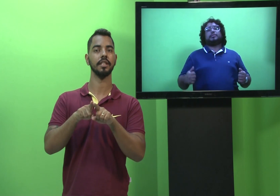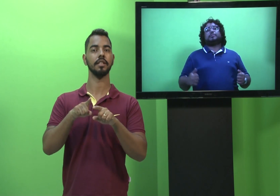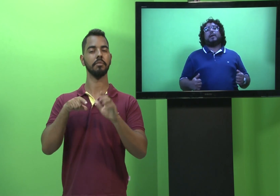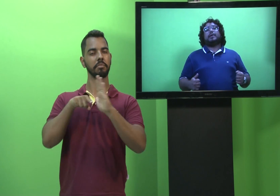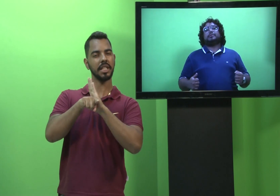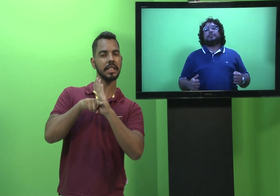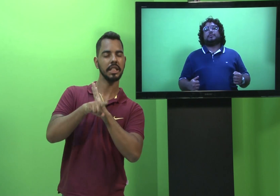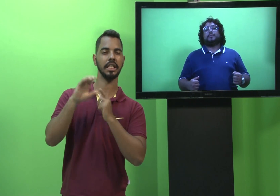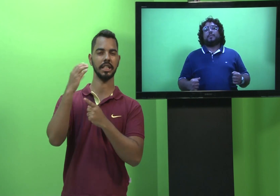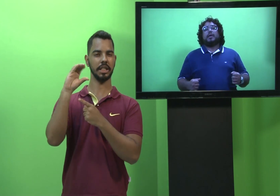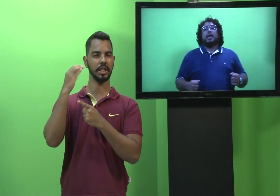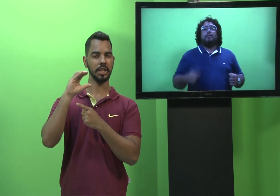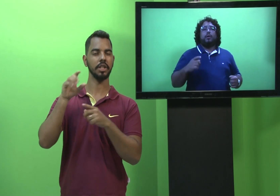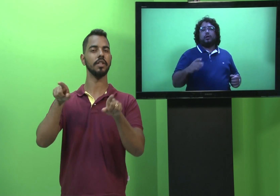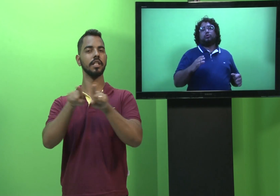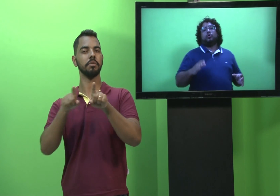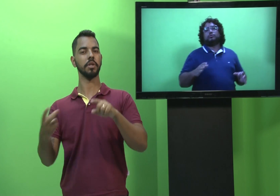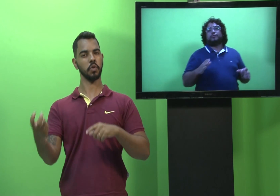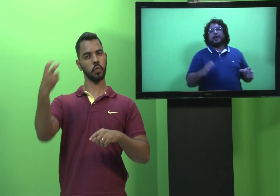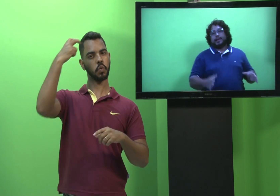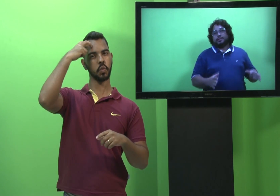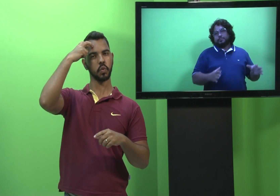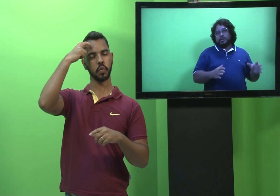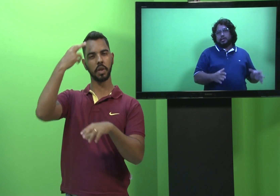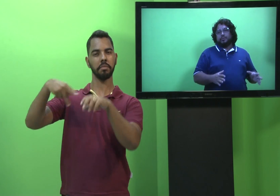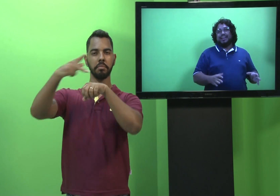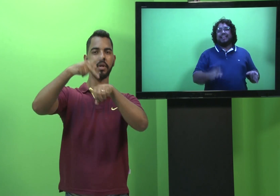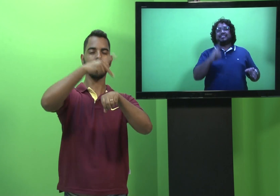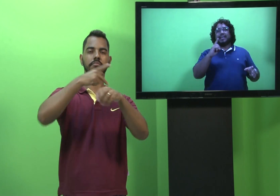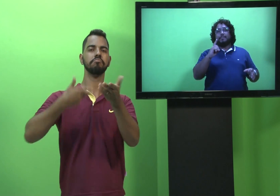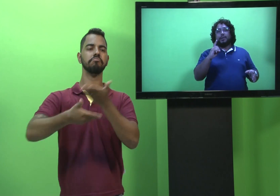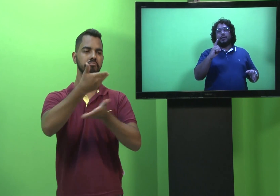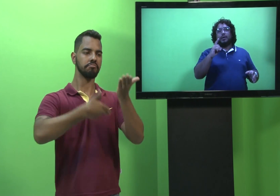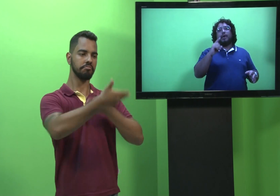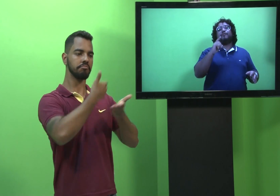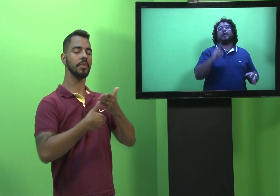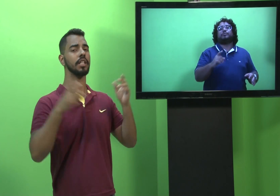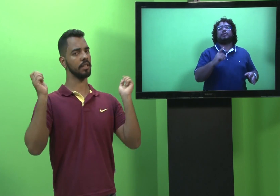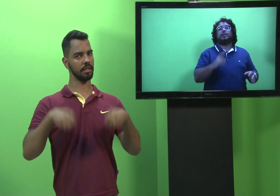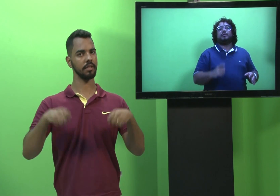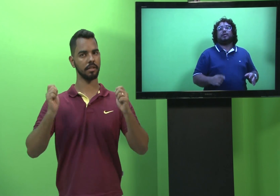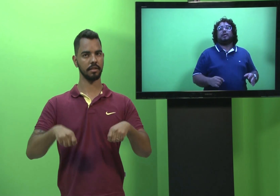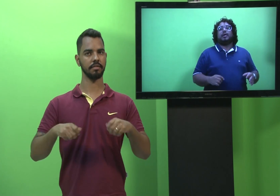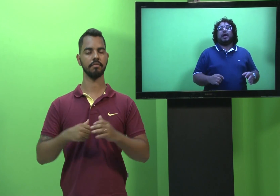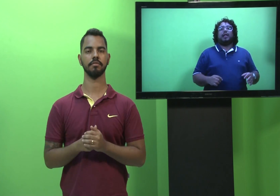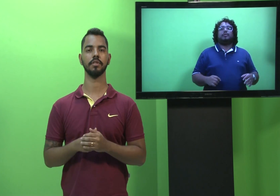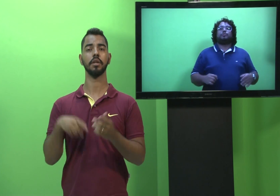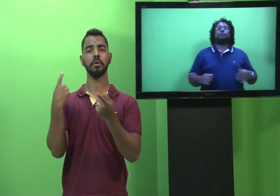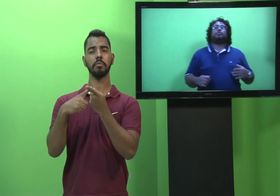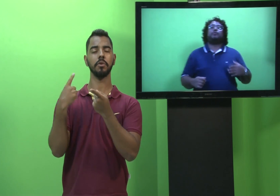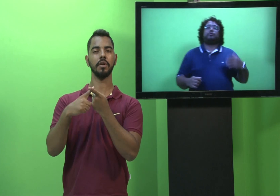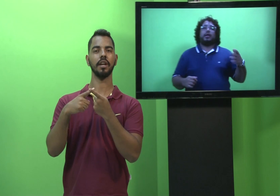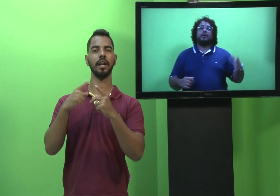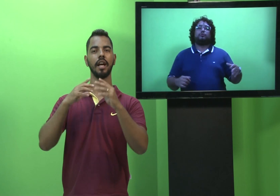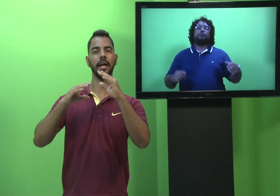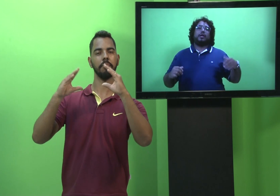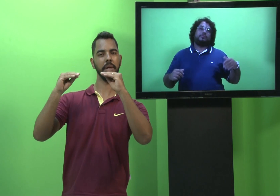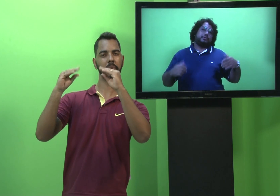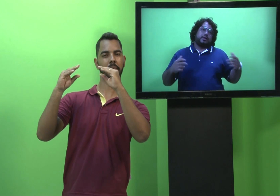esses países. Embora todos falem a mesma língua, nem sempre é fácil entender, além de suas fronteiras, o texto